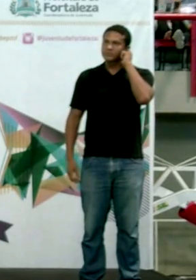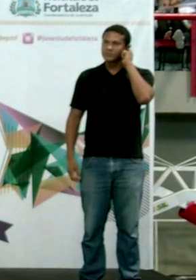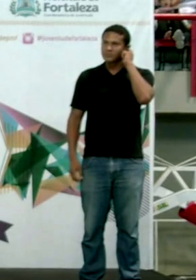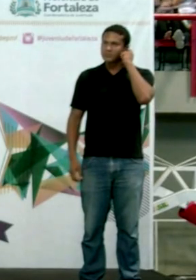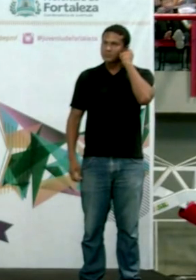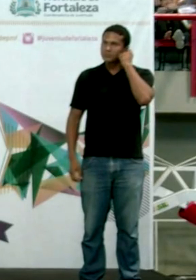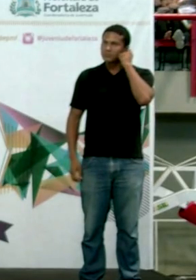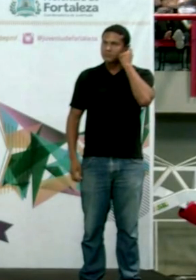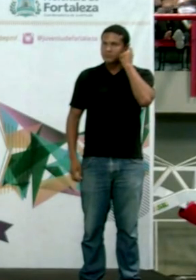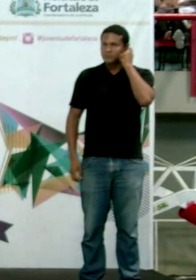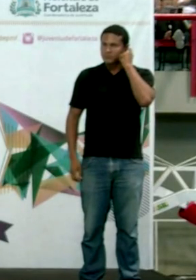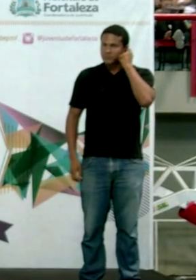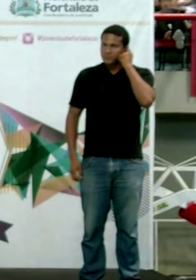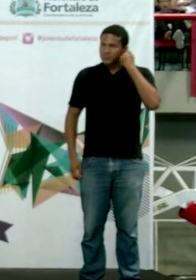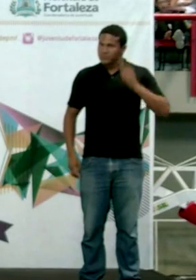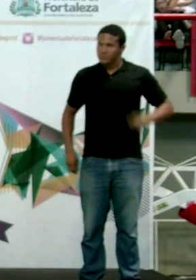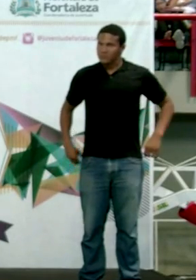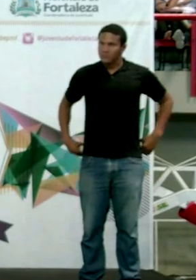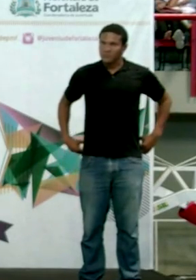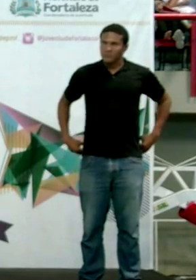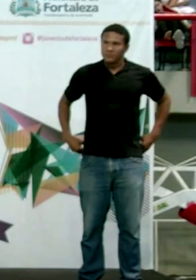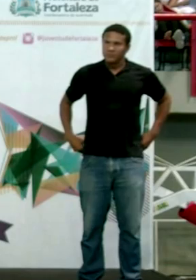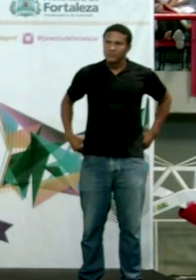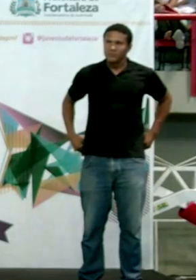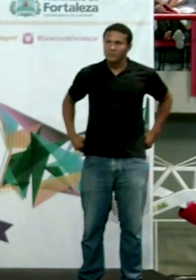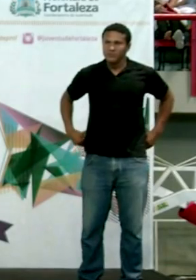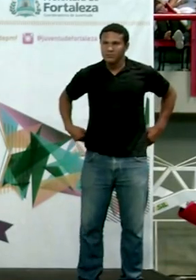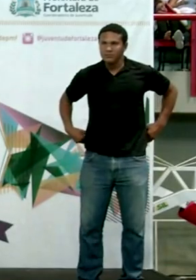Página 89.